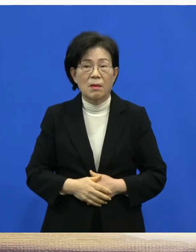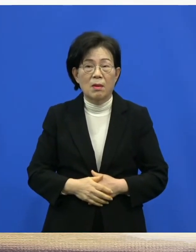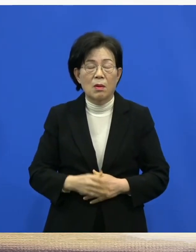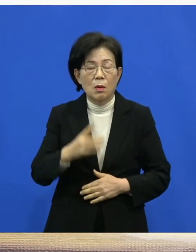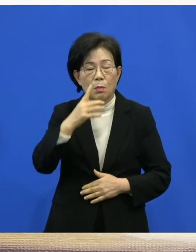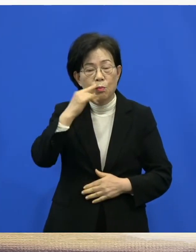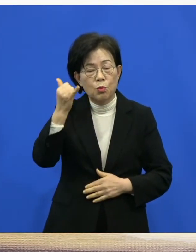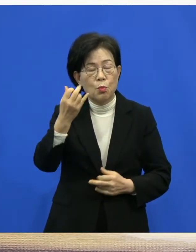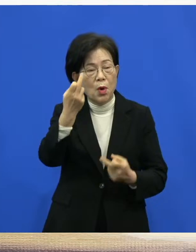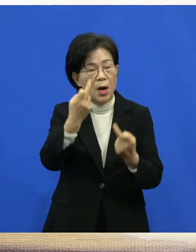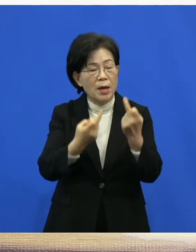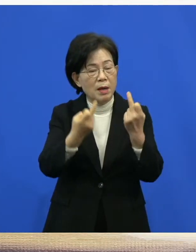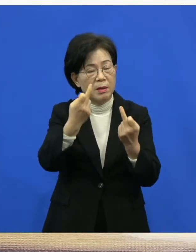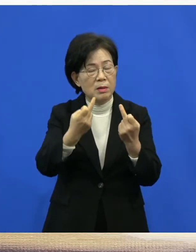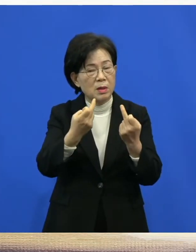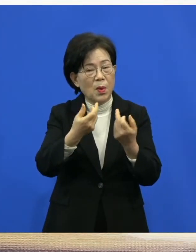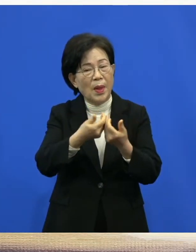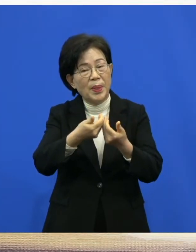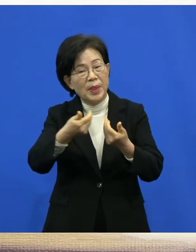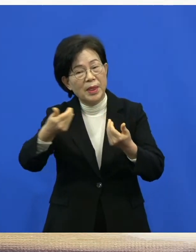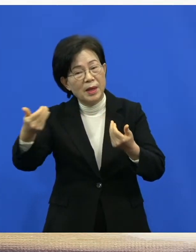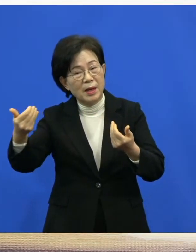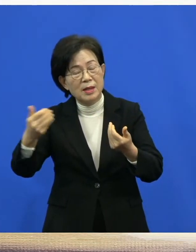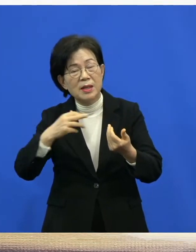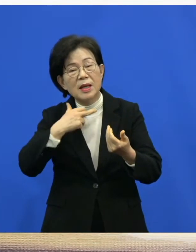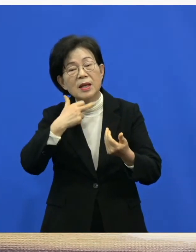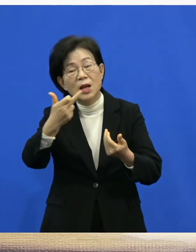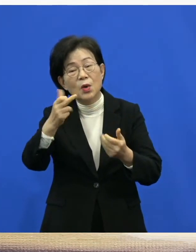부모와 형제와 생이별을 했습니다. 그 나이에.